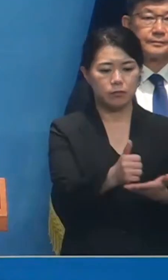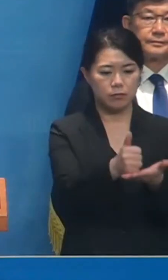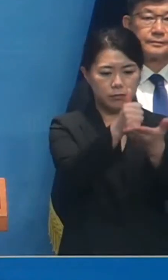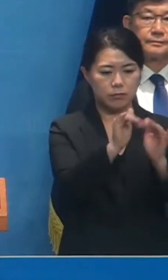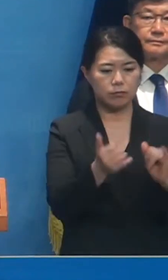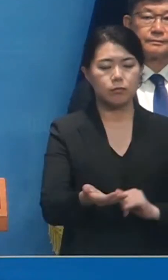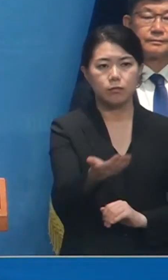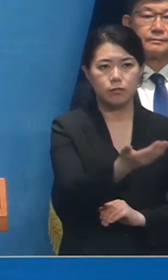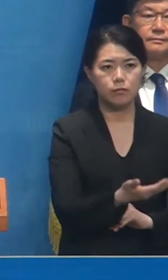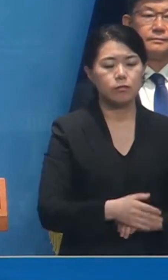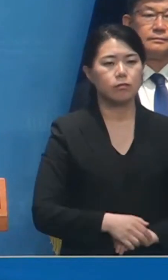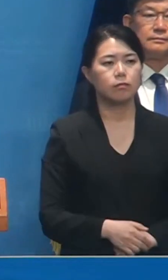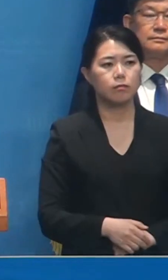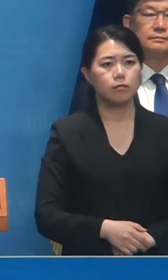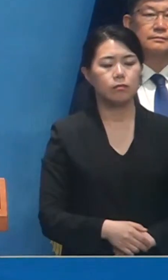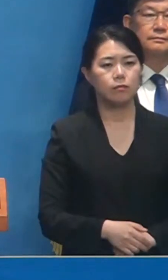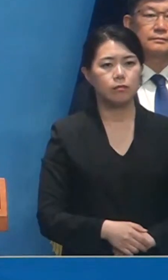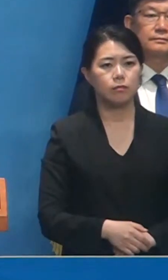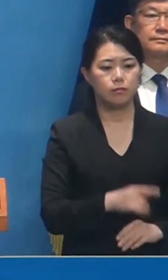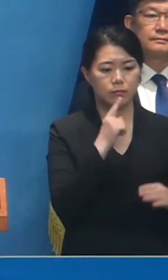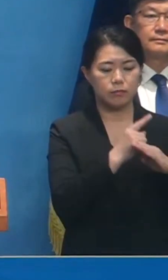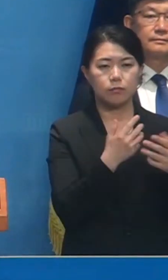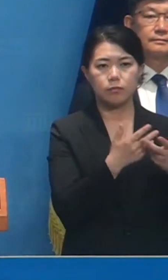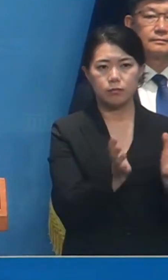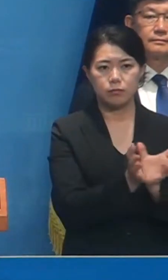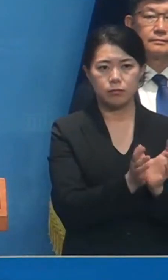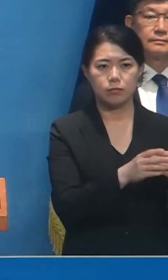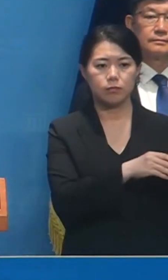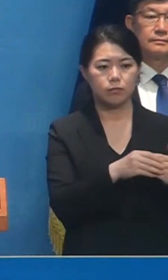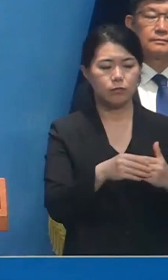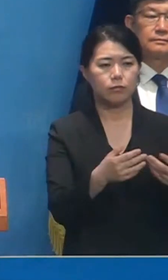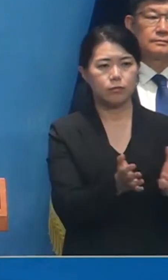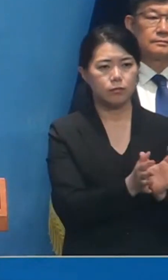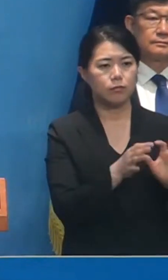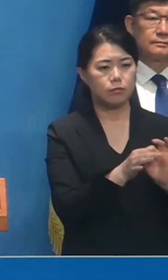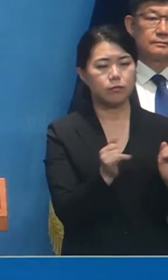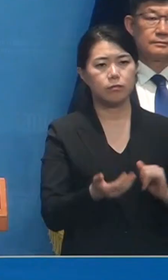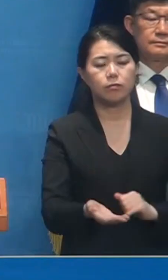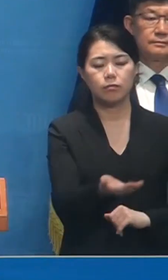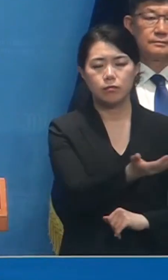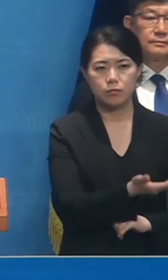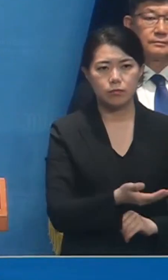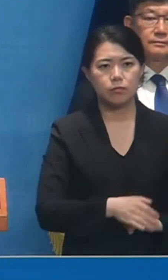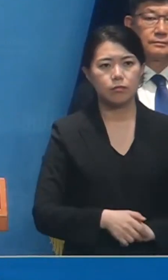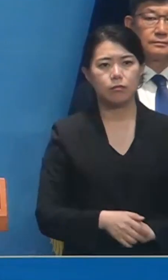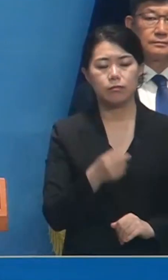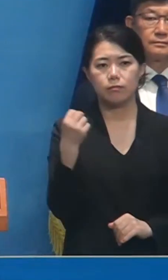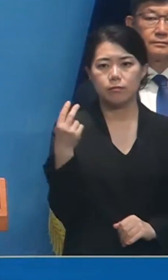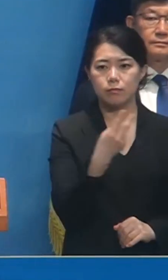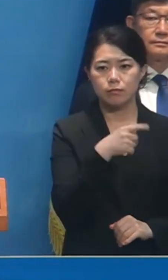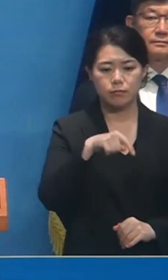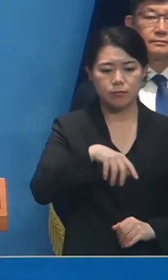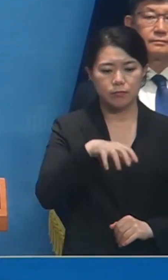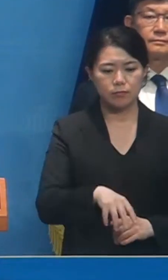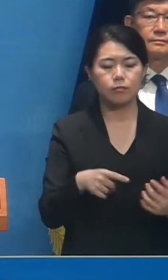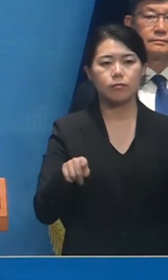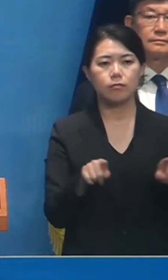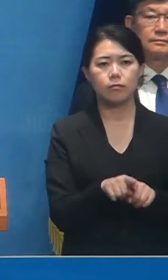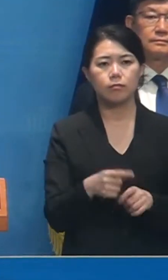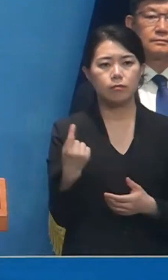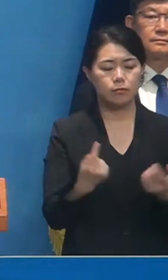존경하는 국민 여러분, 더불어민주당 지도부 및 관계자 여러분, 그리고 이 자리에 함께해